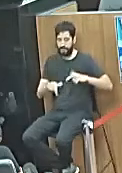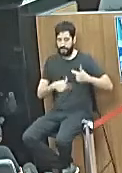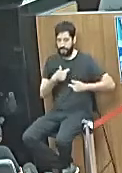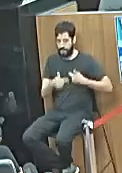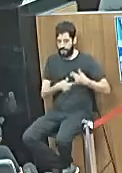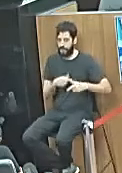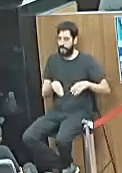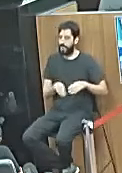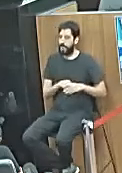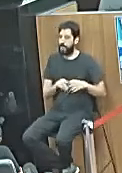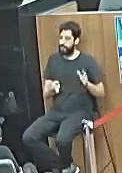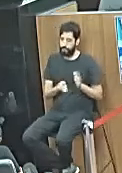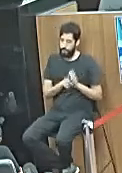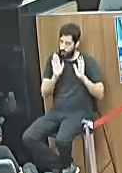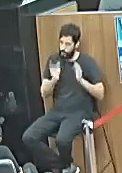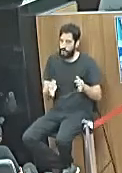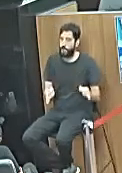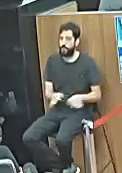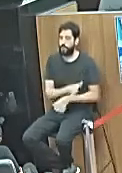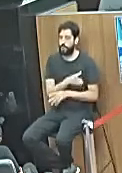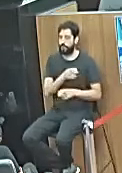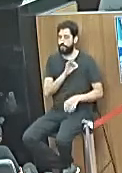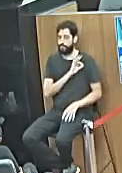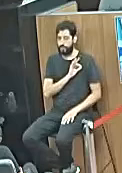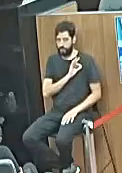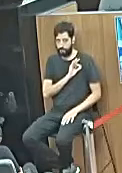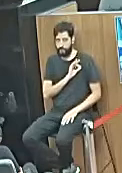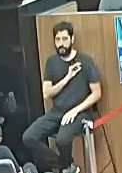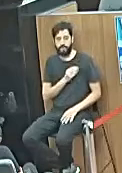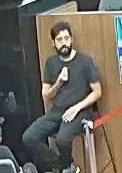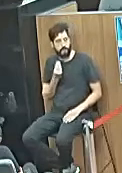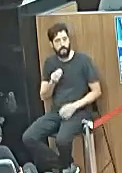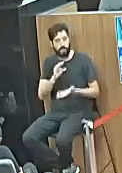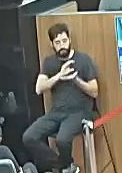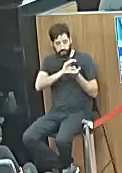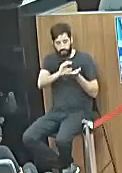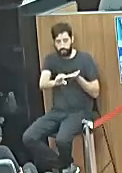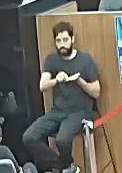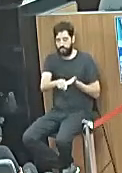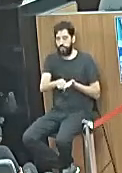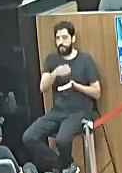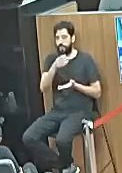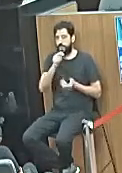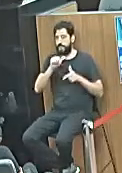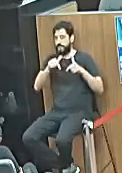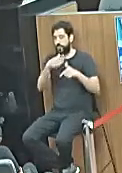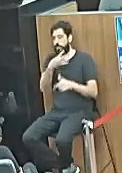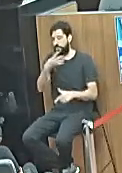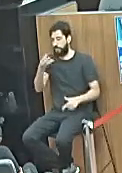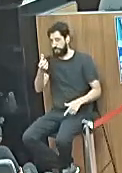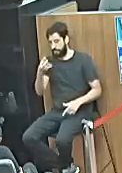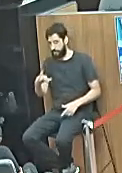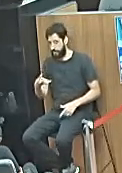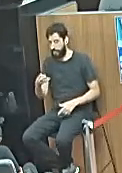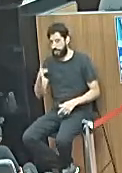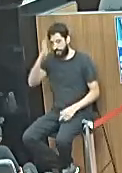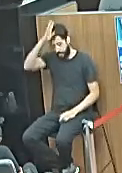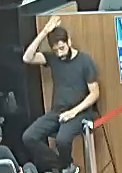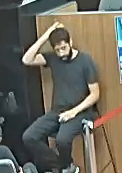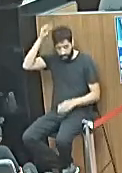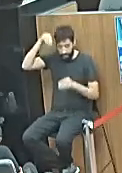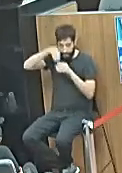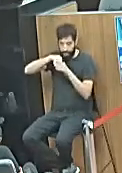implantadas pela polícia militar aportar recursos financeiro na ação 44 64 bombeiros na